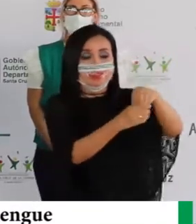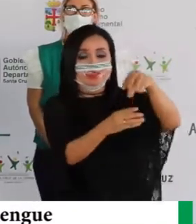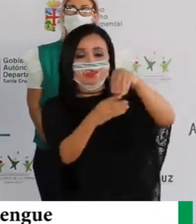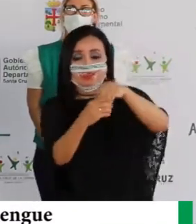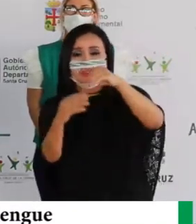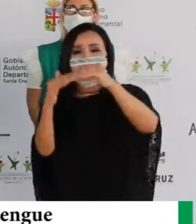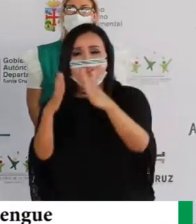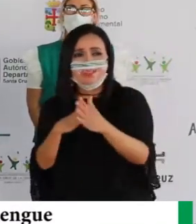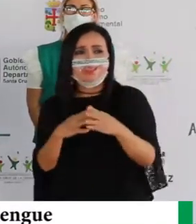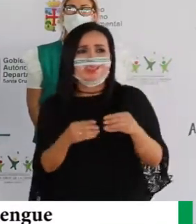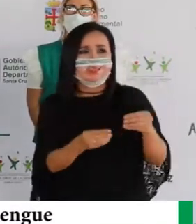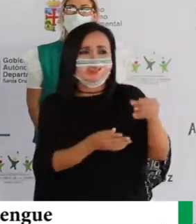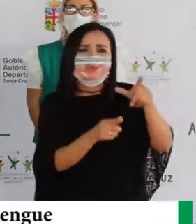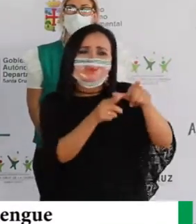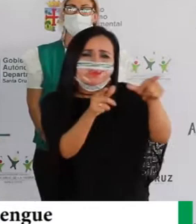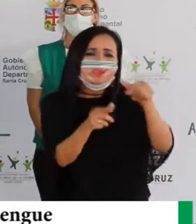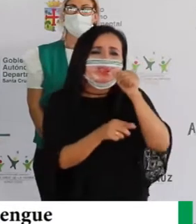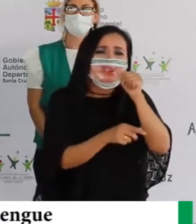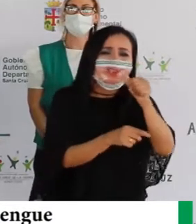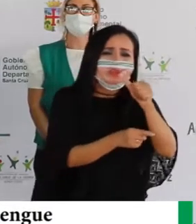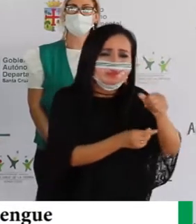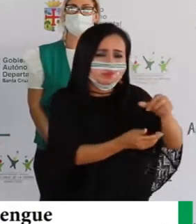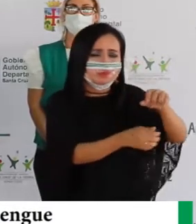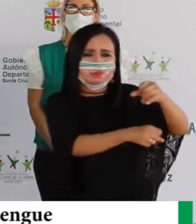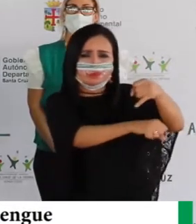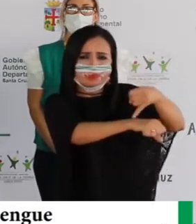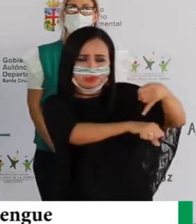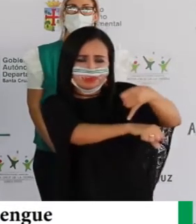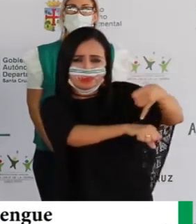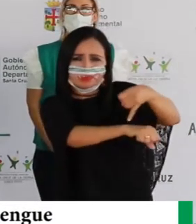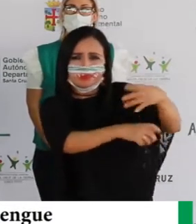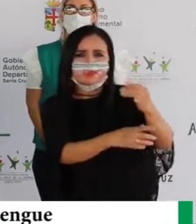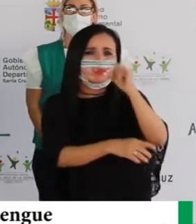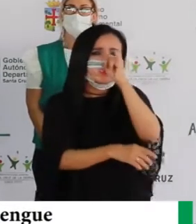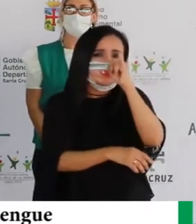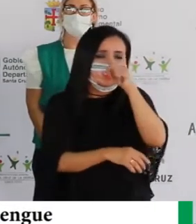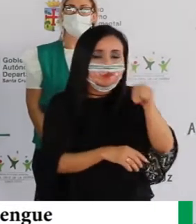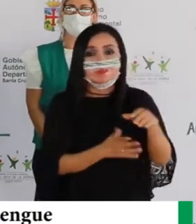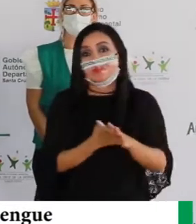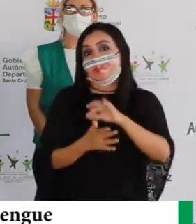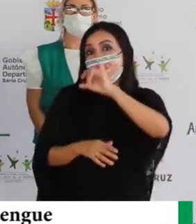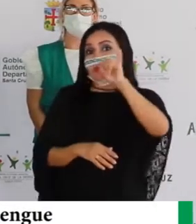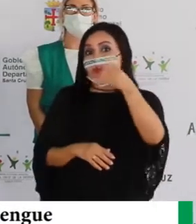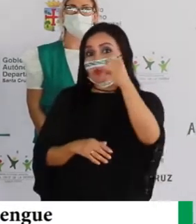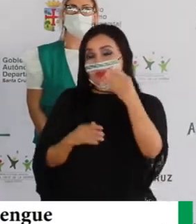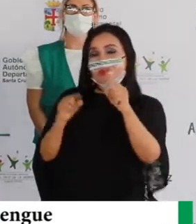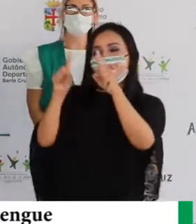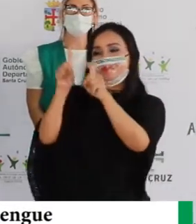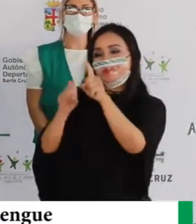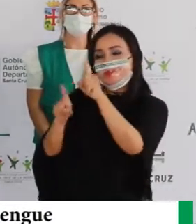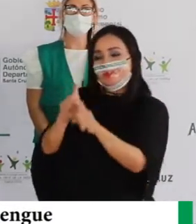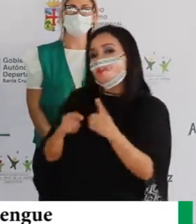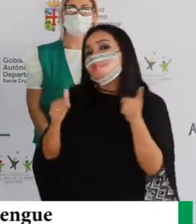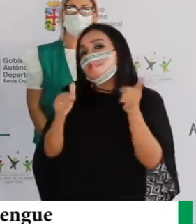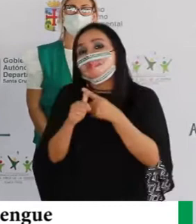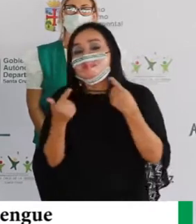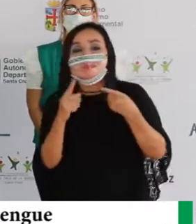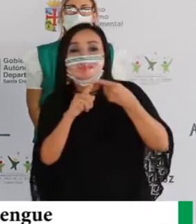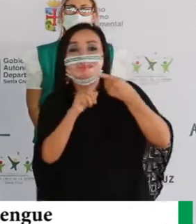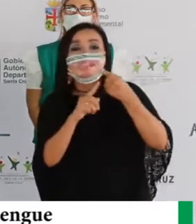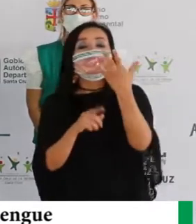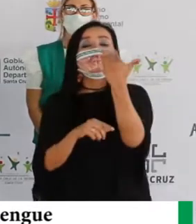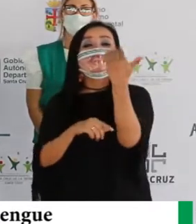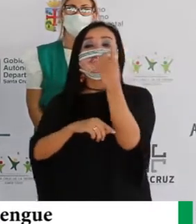mosquito. Vamos a participar a partir del día jueves, según lo establecido, en esta encuesta que primero abarcará los